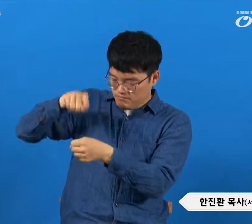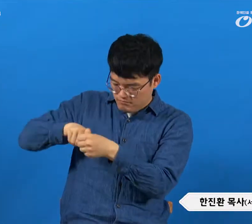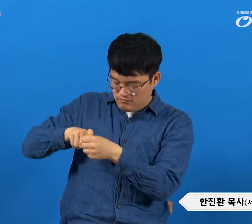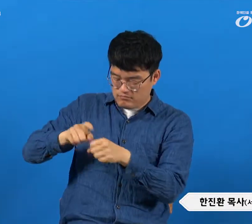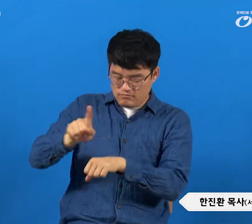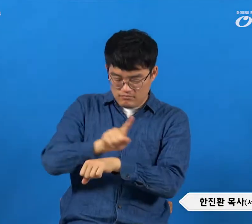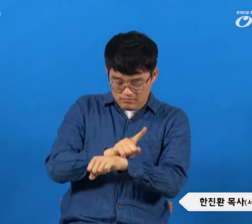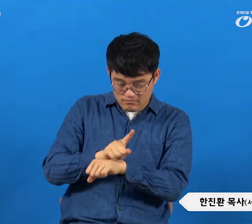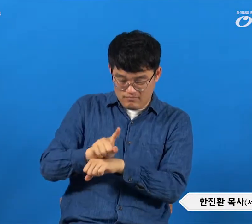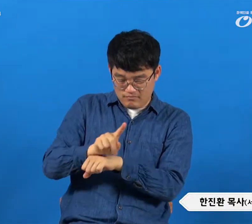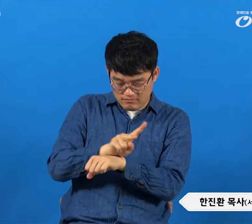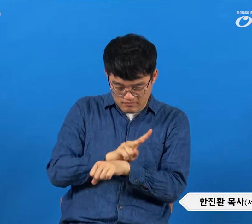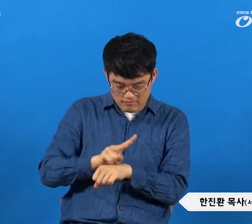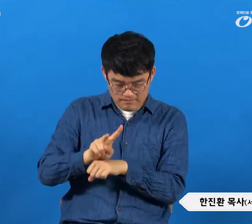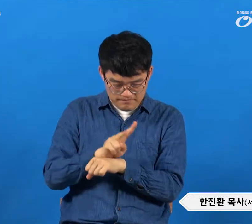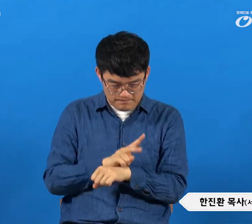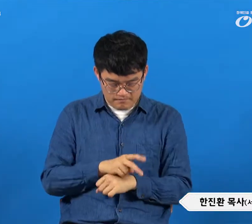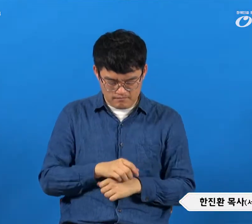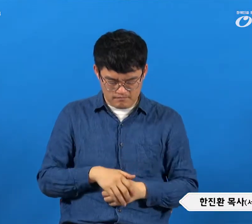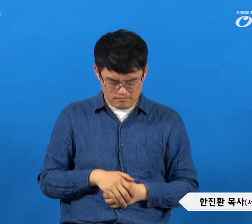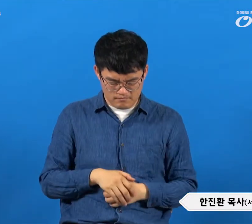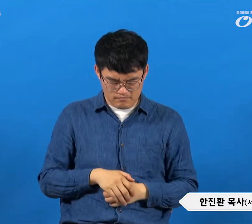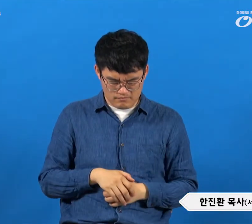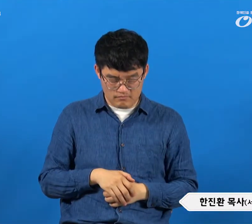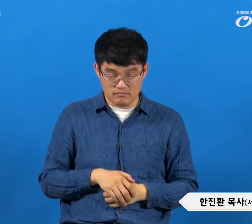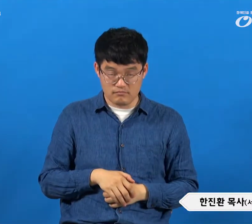걸고는 1시간이 2시간이고 꼼짝을 않습니다.